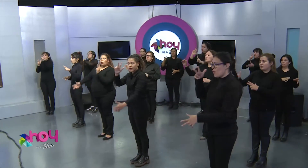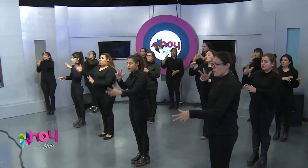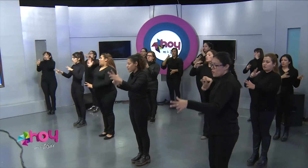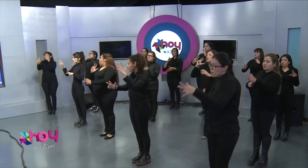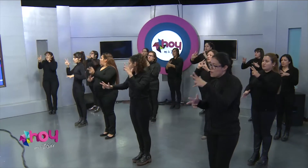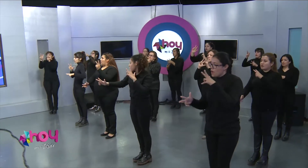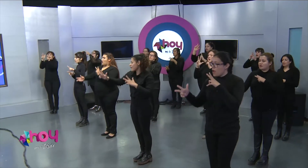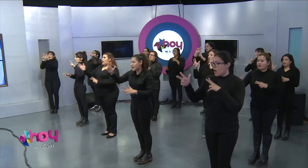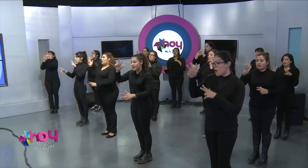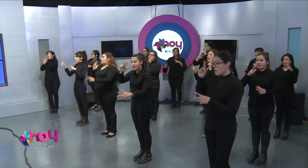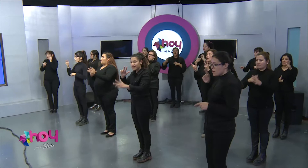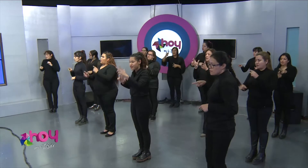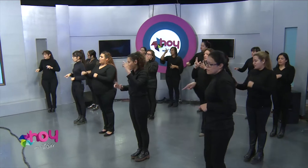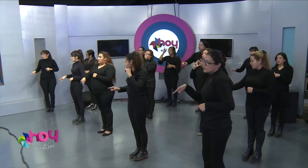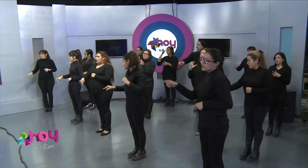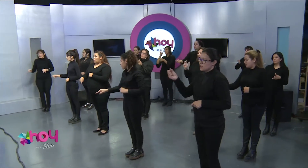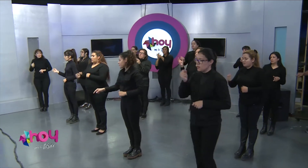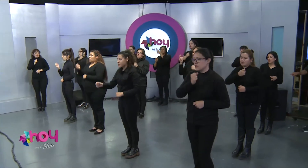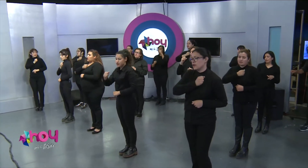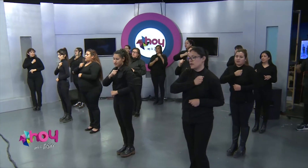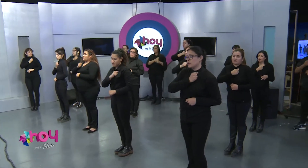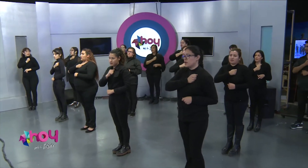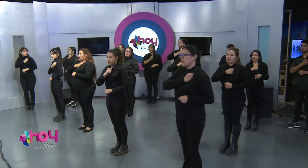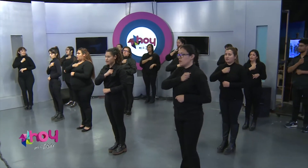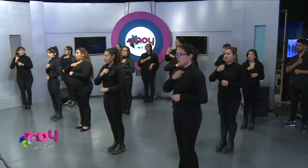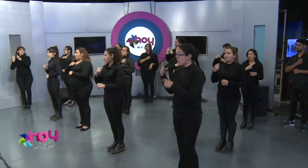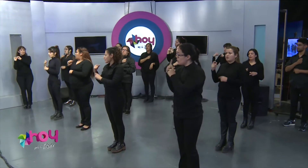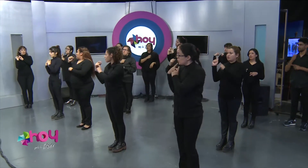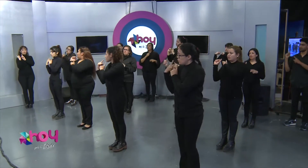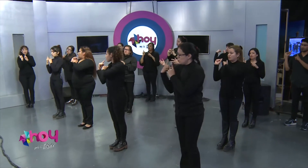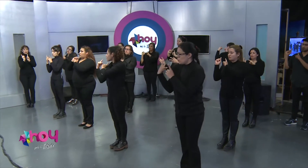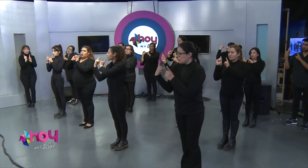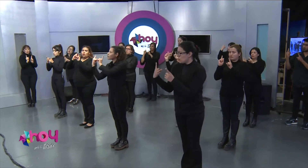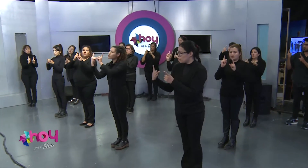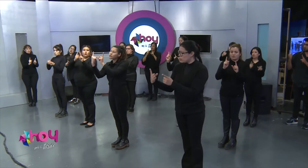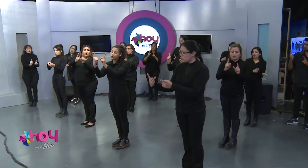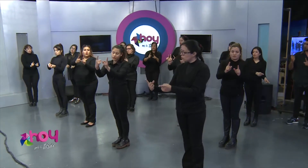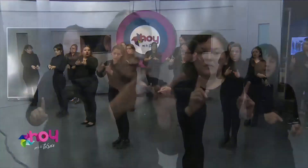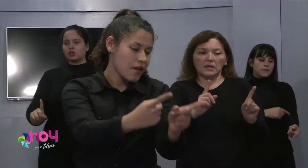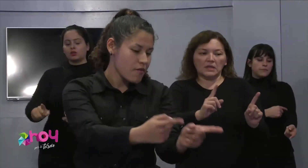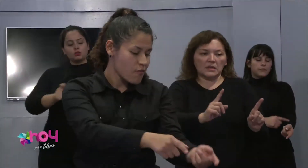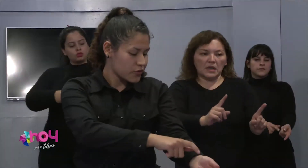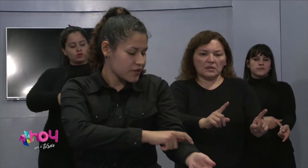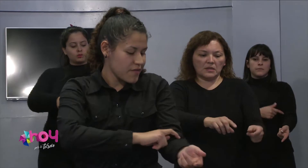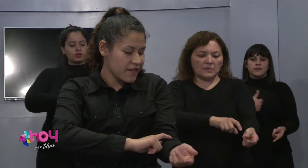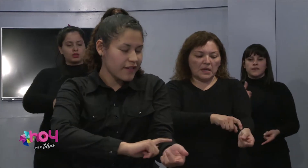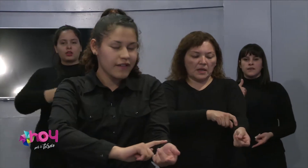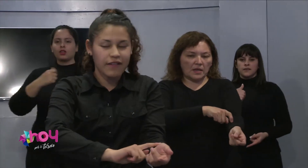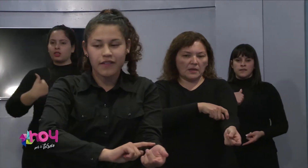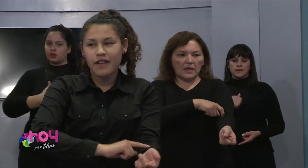Todo me habla de ti, mi Catamarca, todo tu tiempo se me queda en